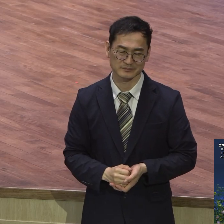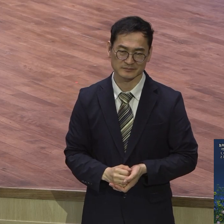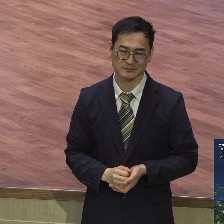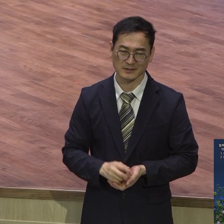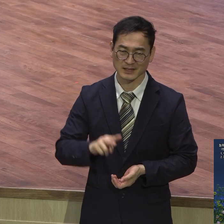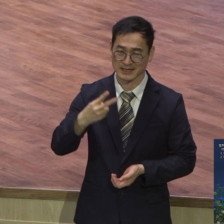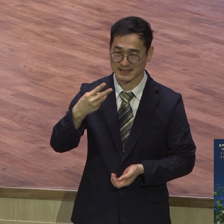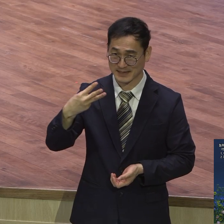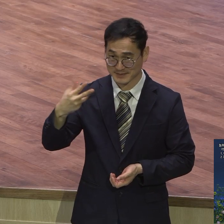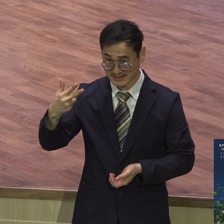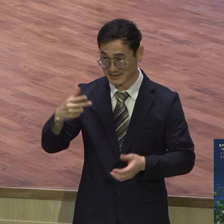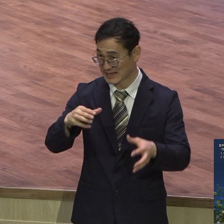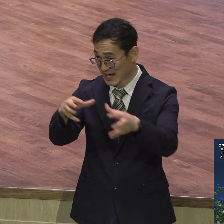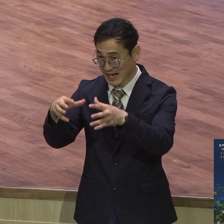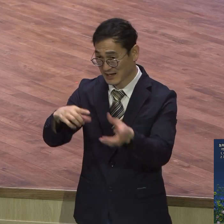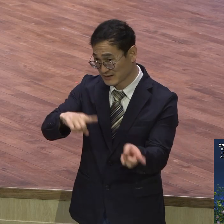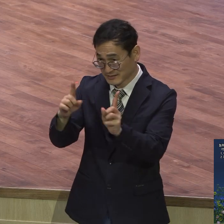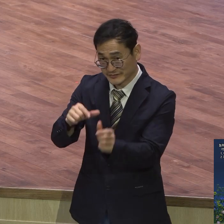살리는 교회